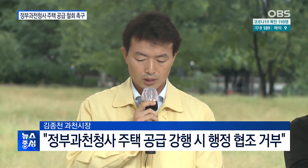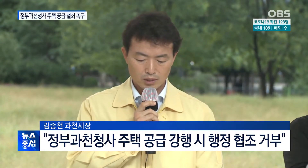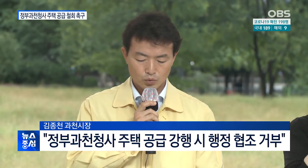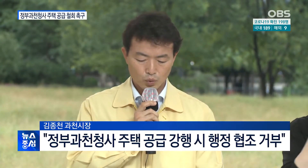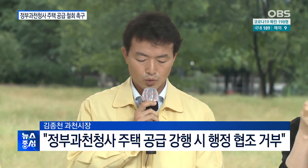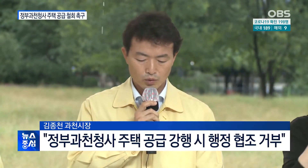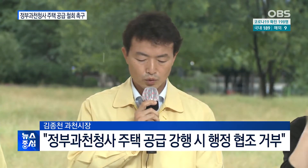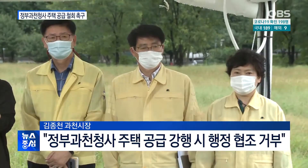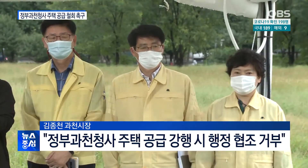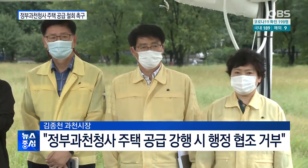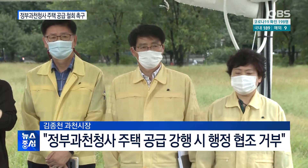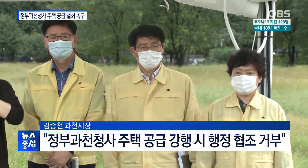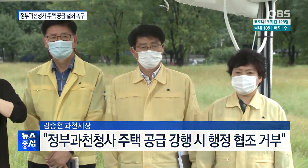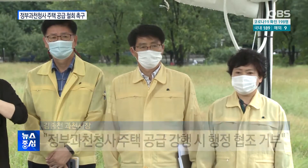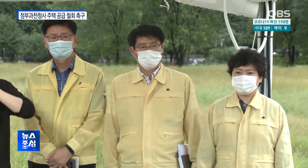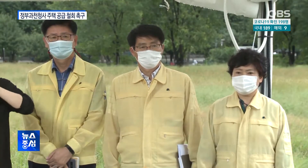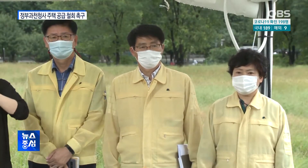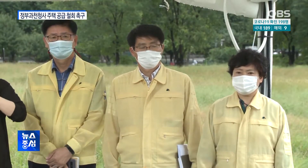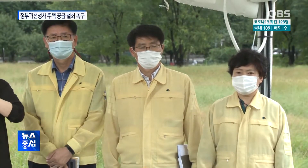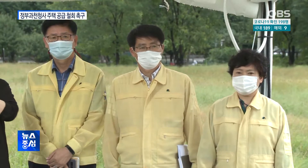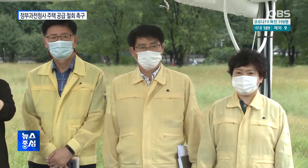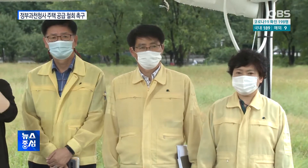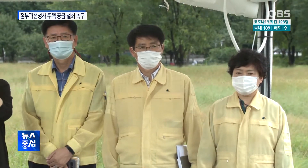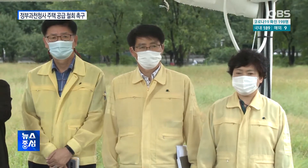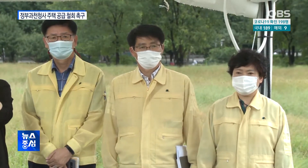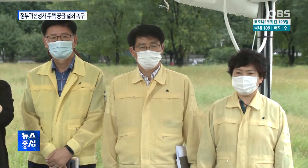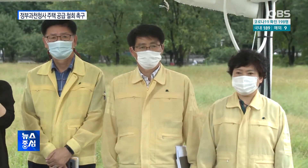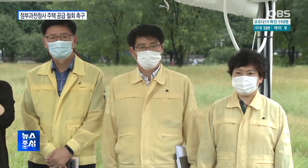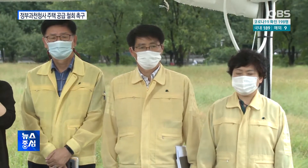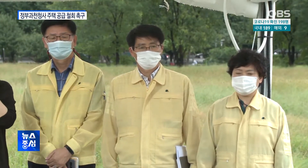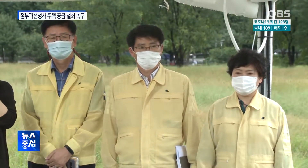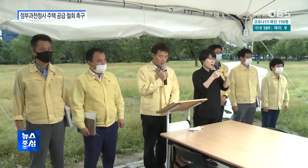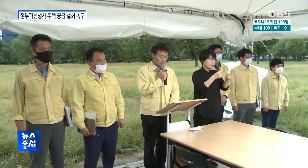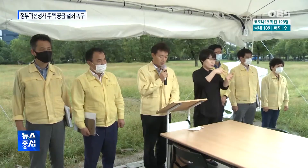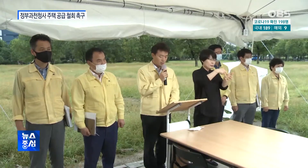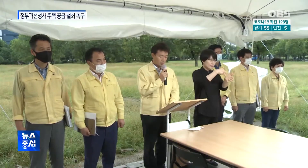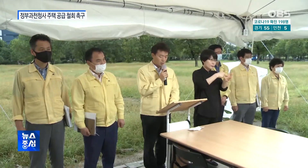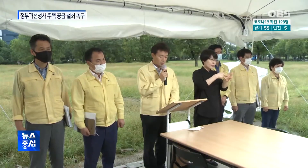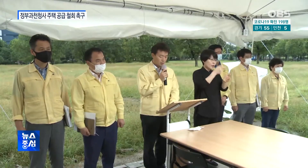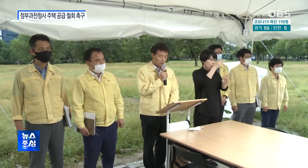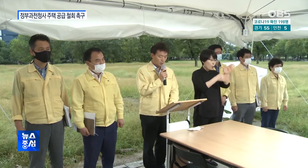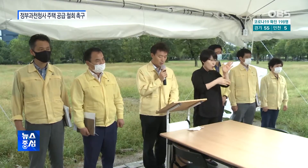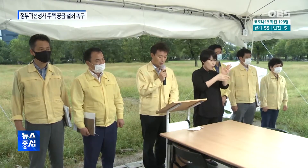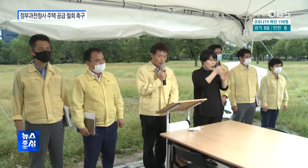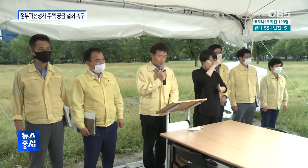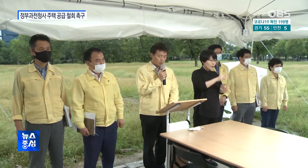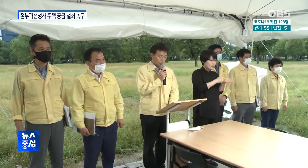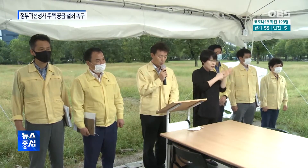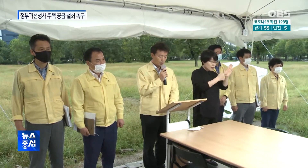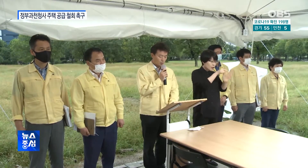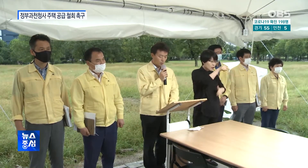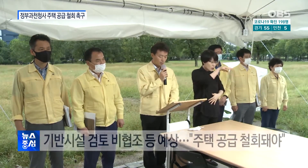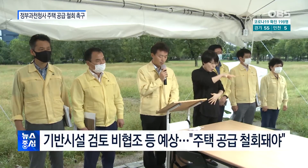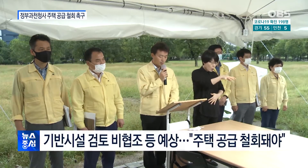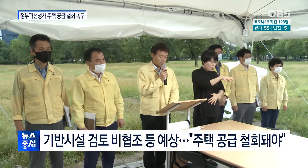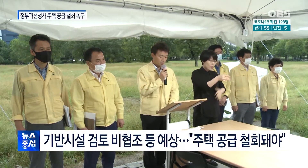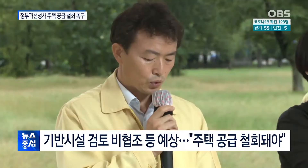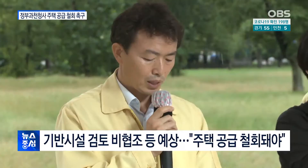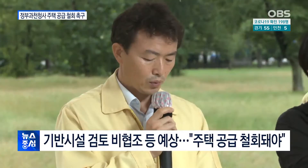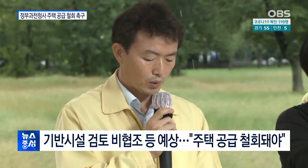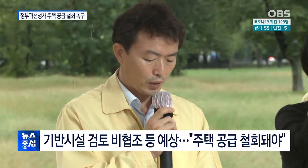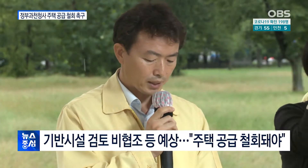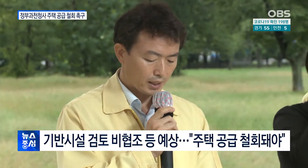관련한 일체의 행정적 협조를 거부하겠다고 선언했습니다. 기반시설 계획 검토에 응하지 않고